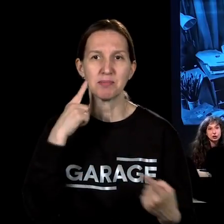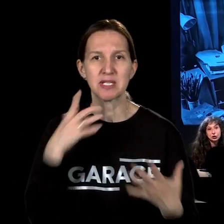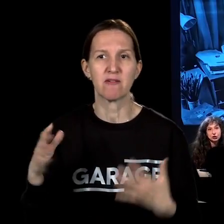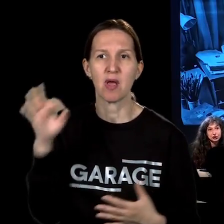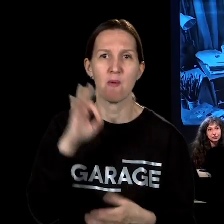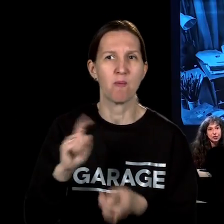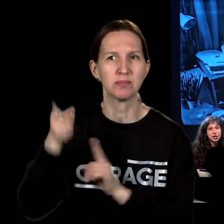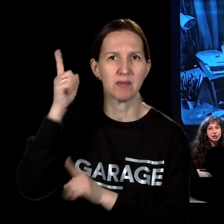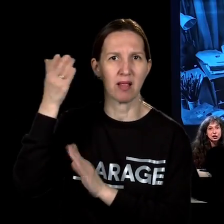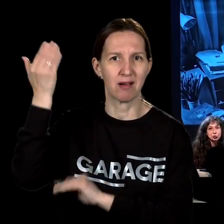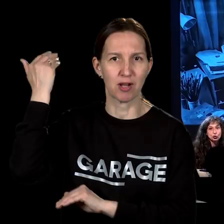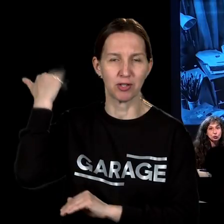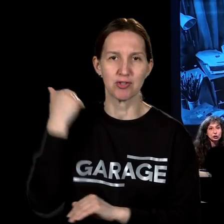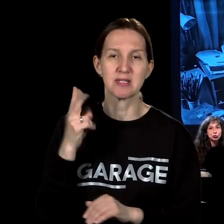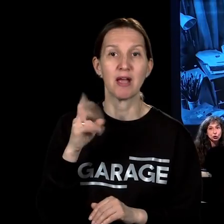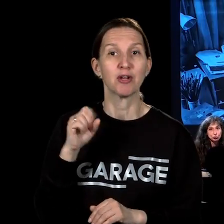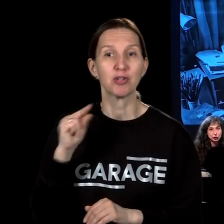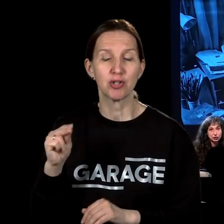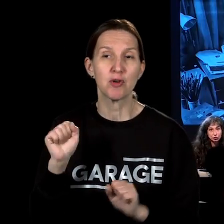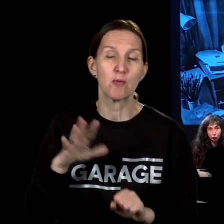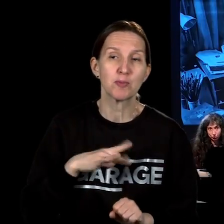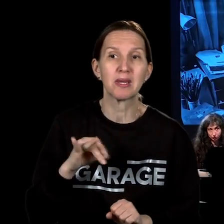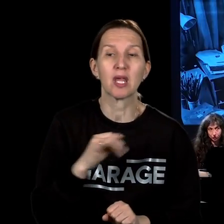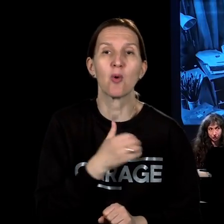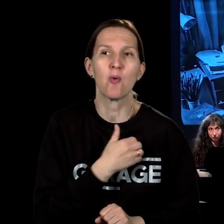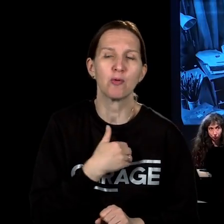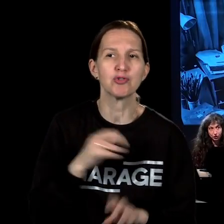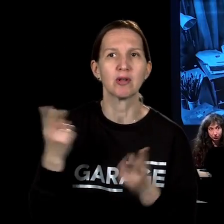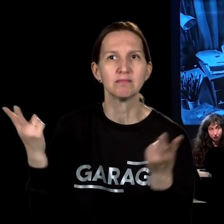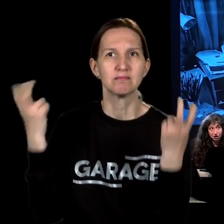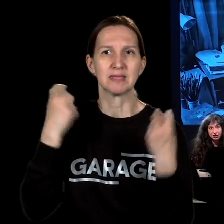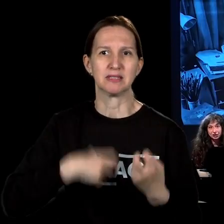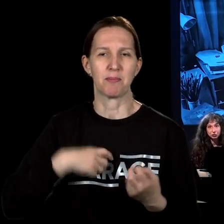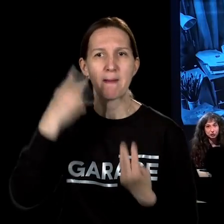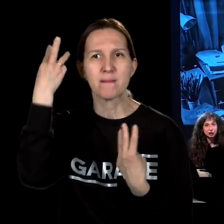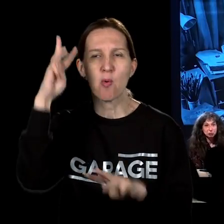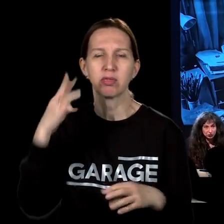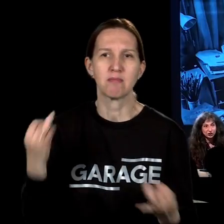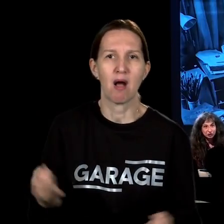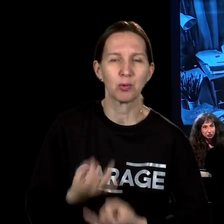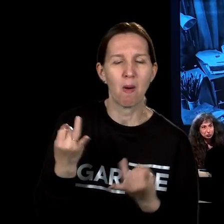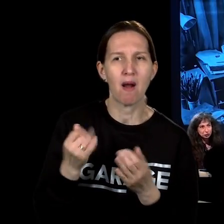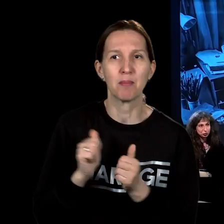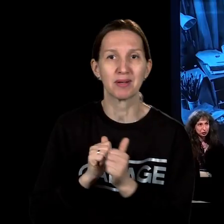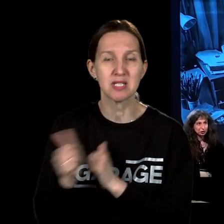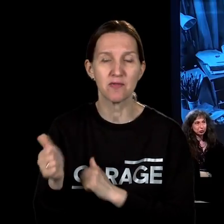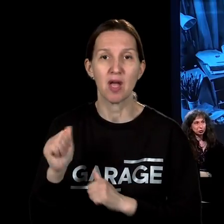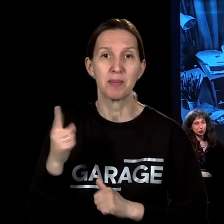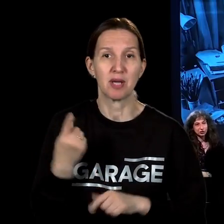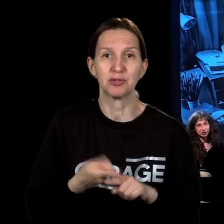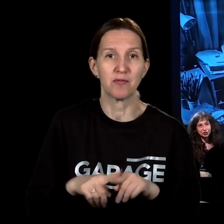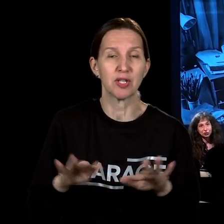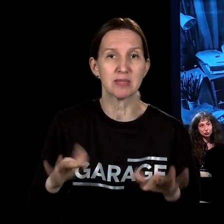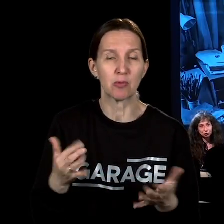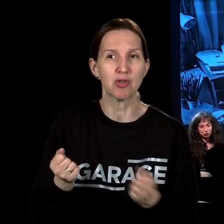об анахроничности. Кич может быть и хочет быть модным и актуальным, если мы говорим, и прогрессивным, потому что в данном